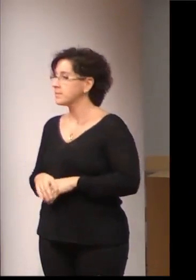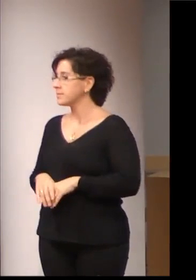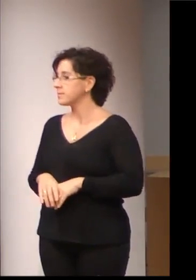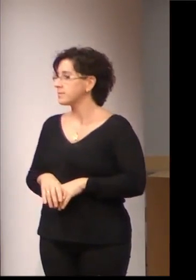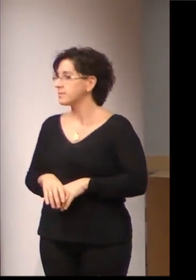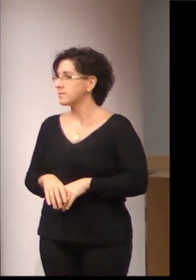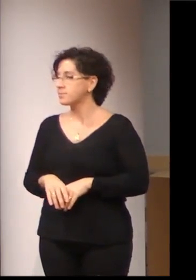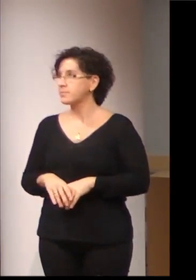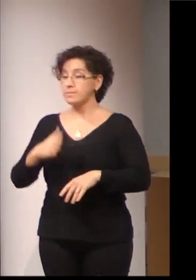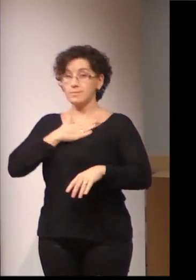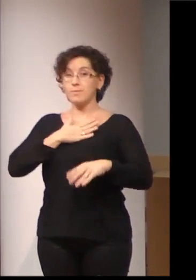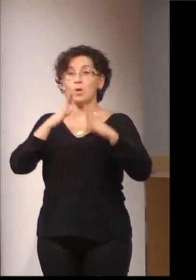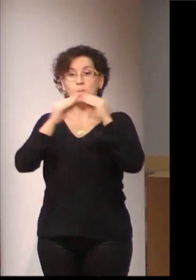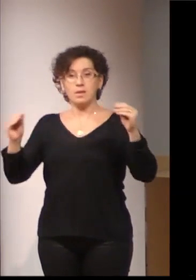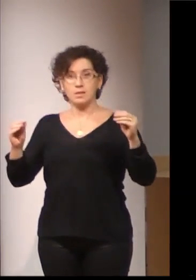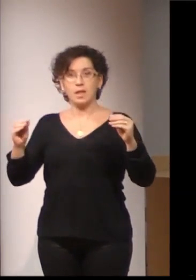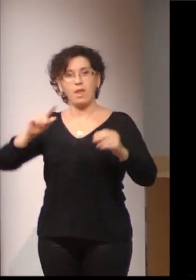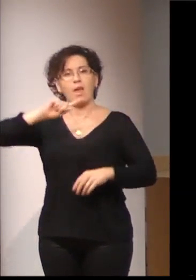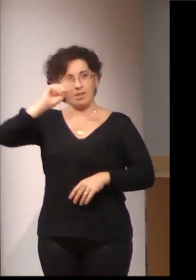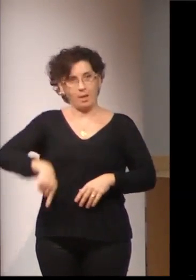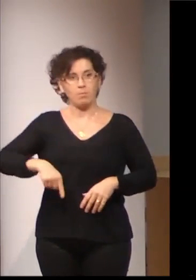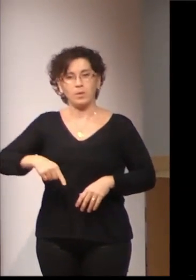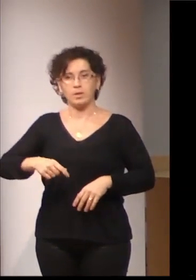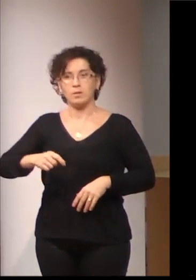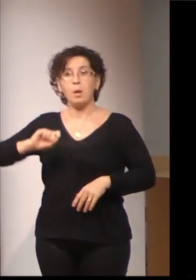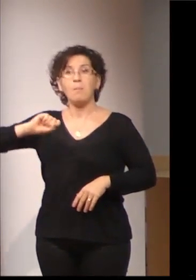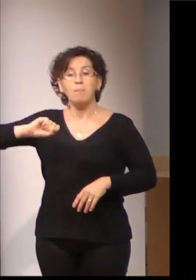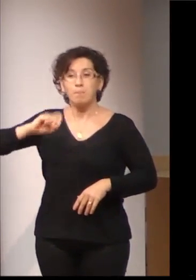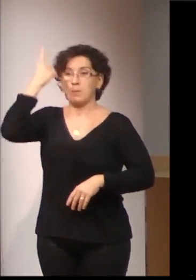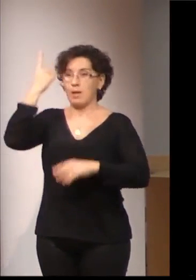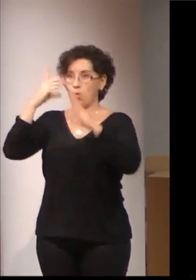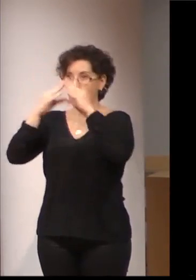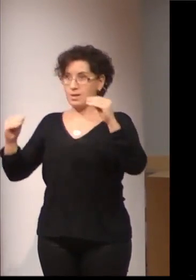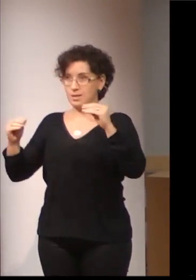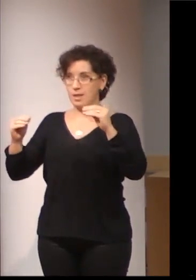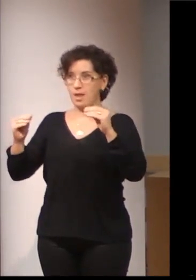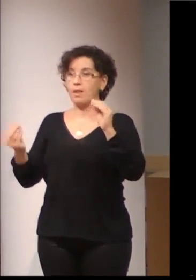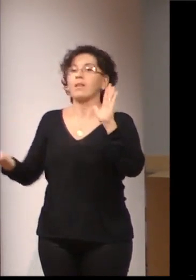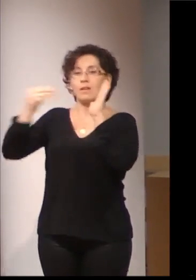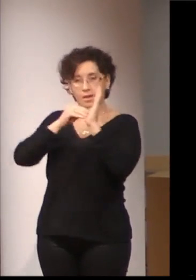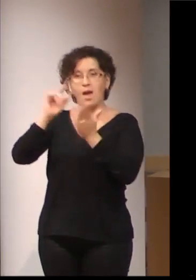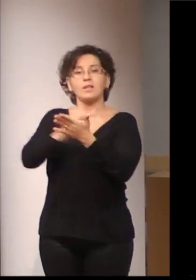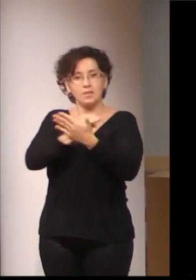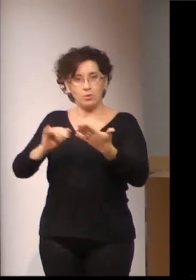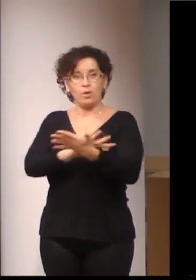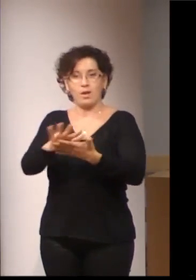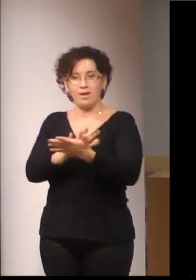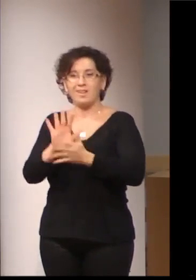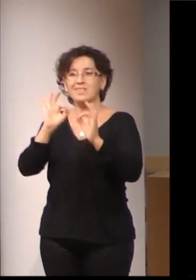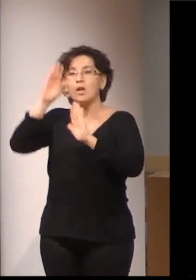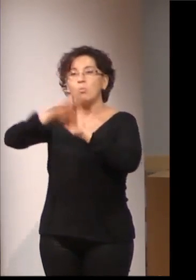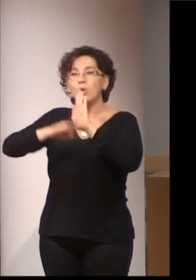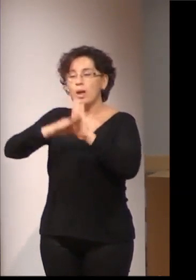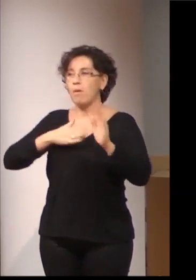La UBA tiene además a gala ser una de las primeras universidades del país en incorporar asignaturas de lengua de signos española a los programas de